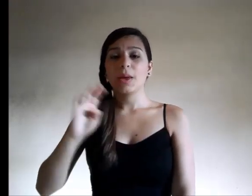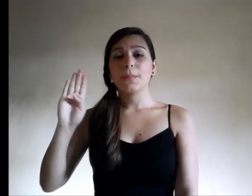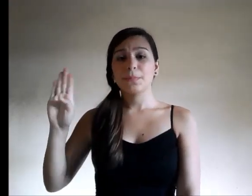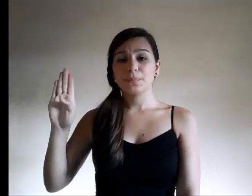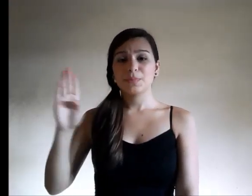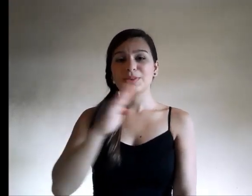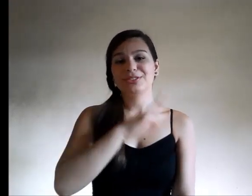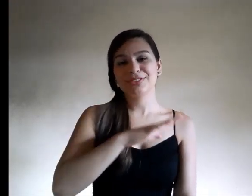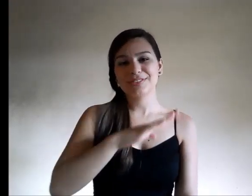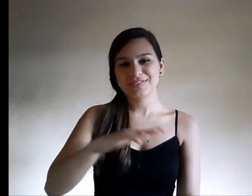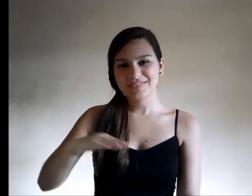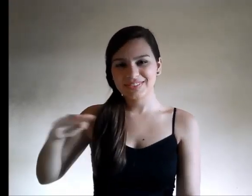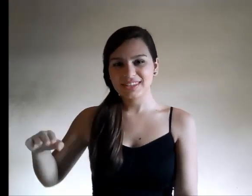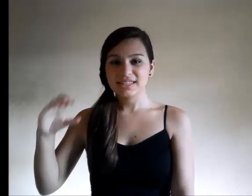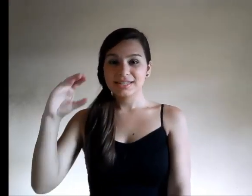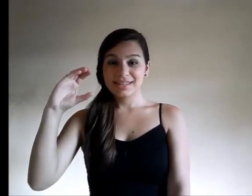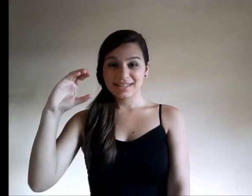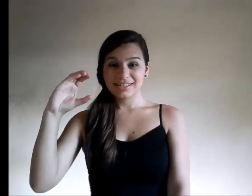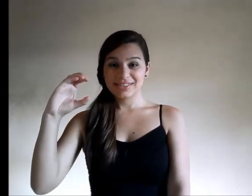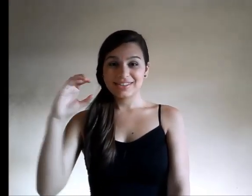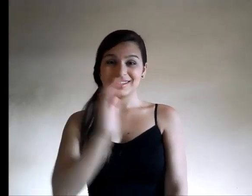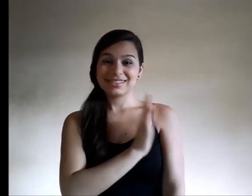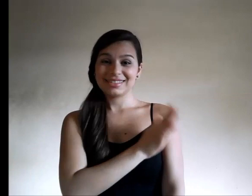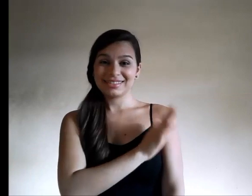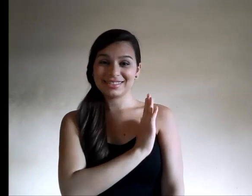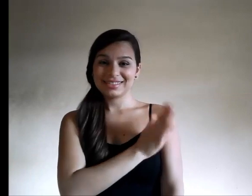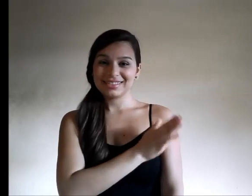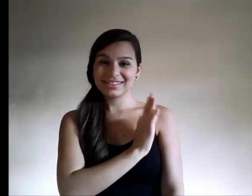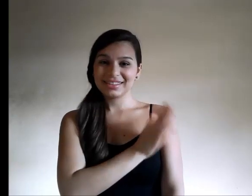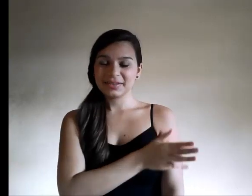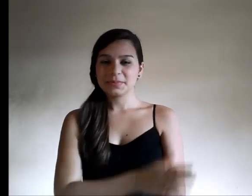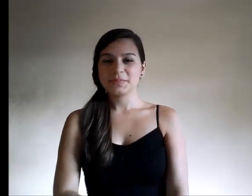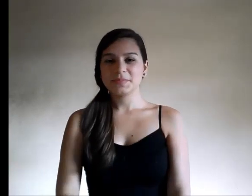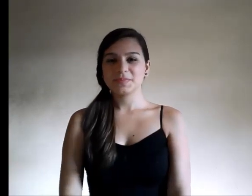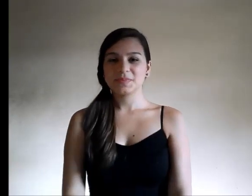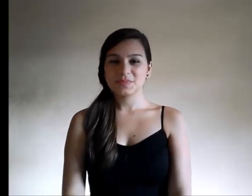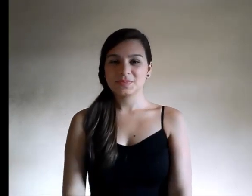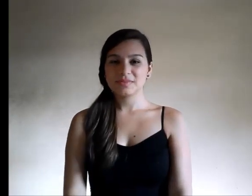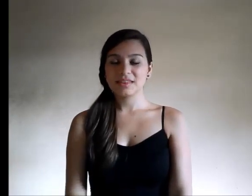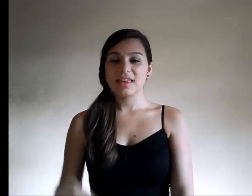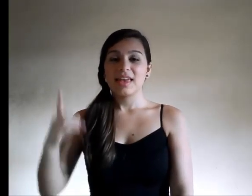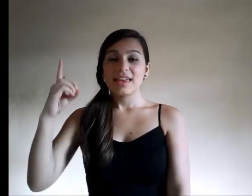de amor, B de baixinho, C de coração,